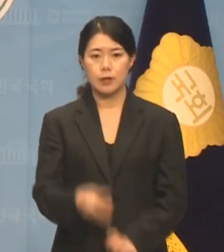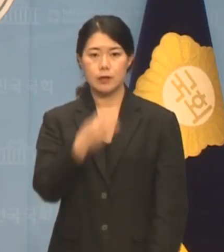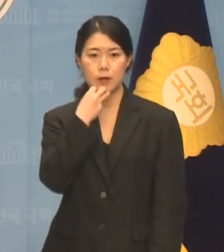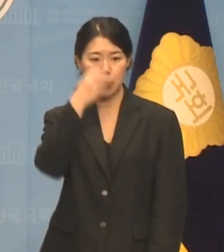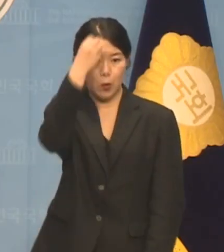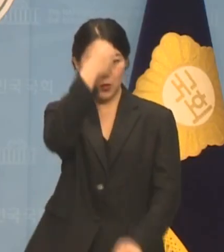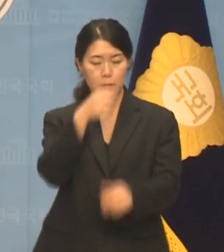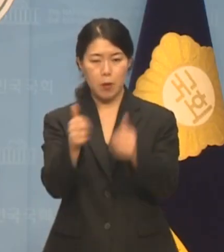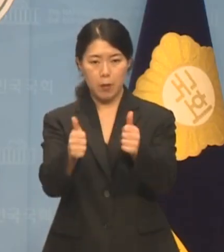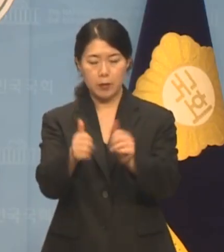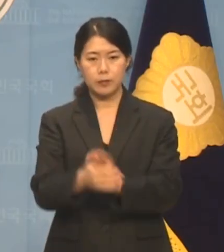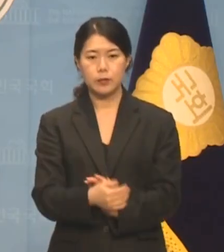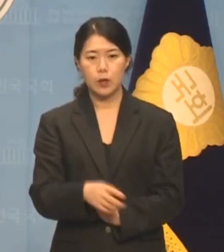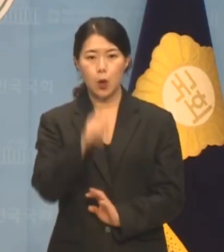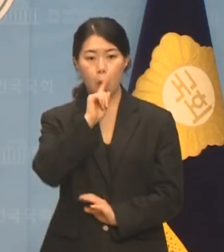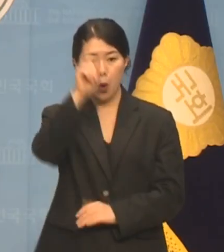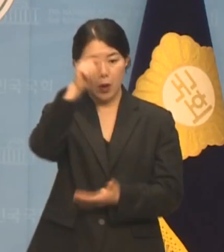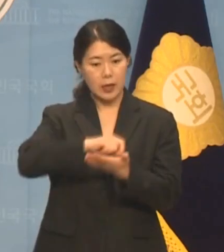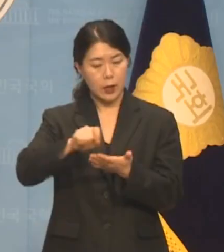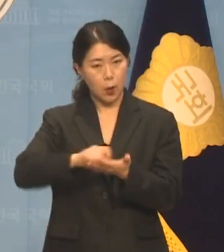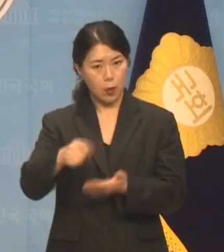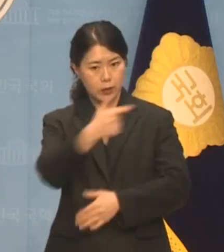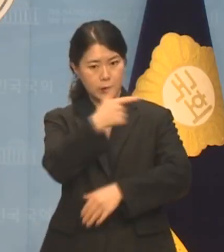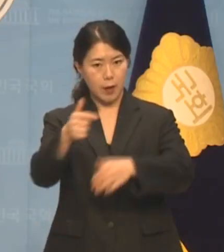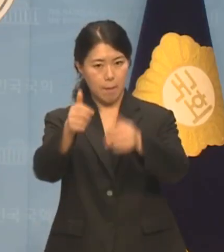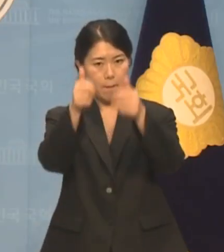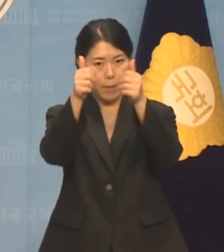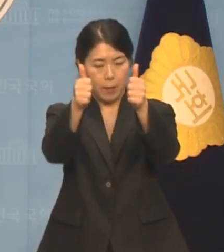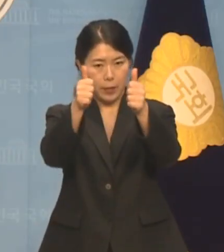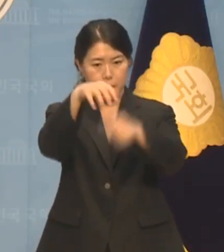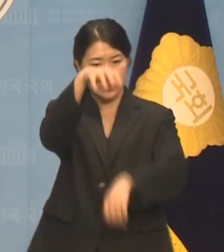서울고등법원은 소송 기록을 대법원에